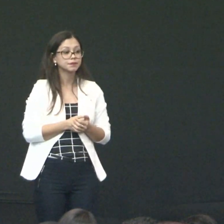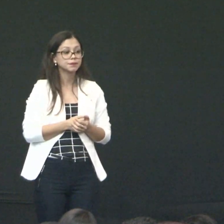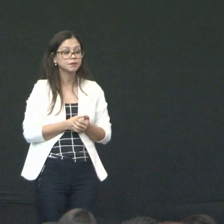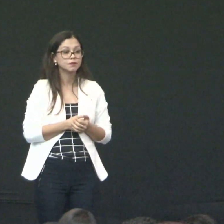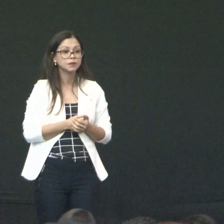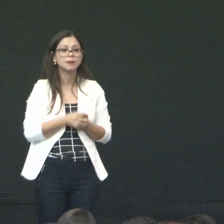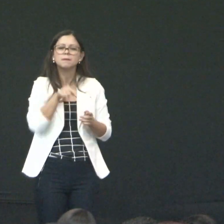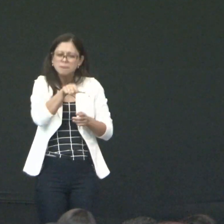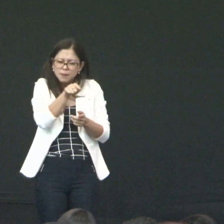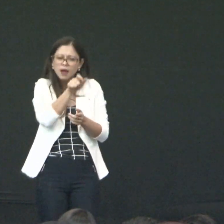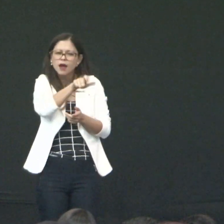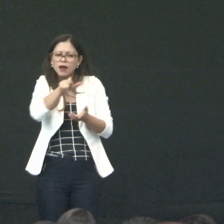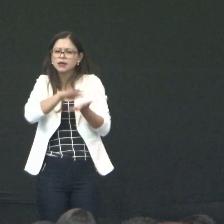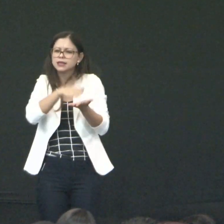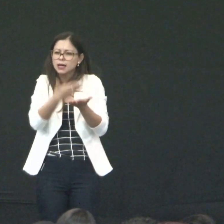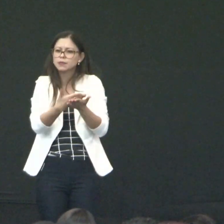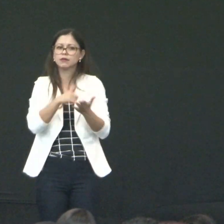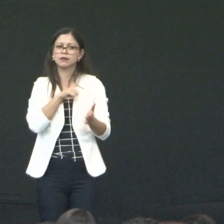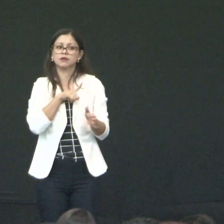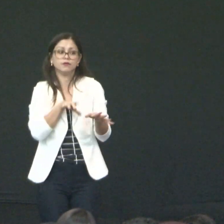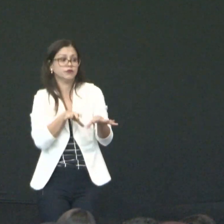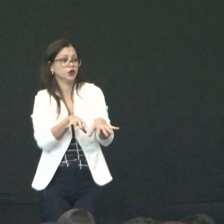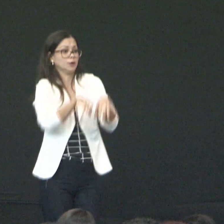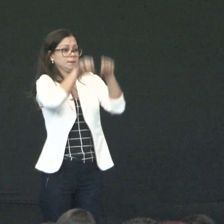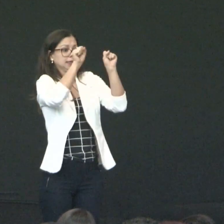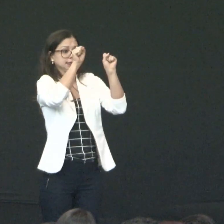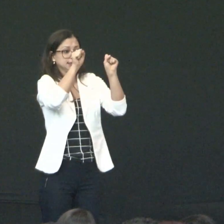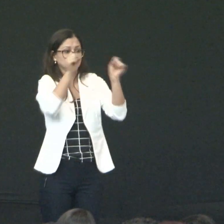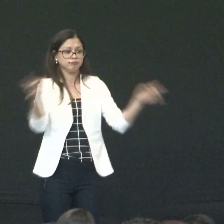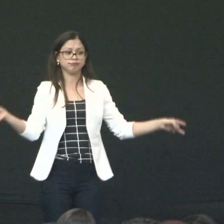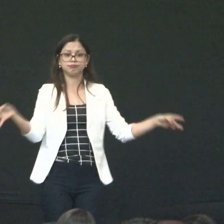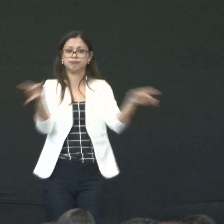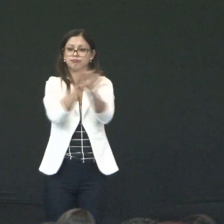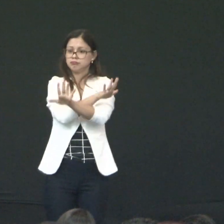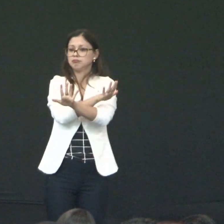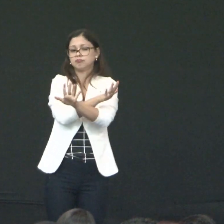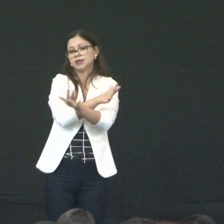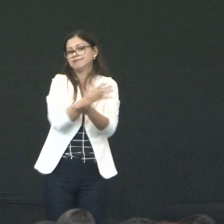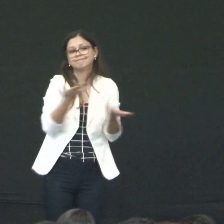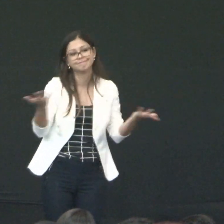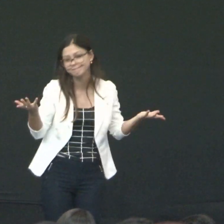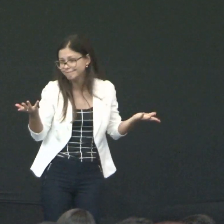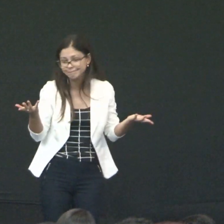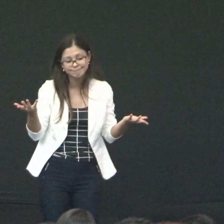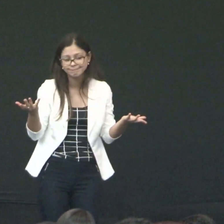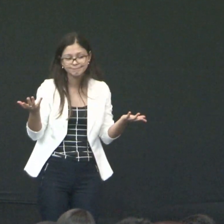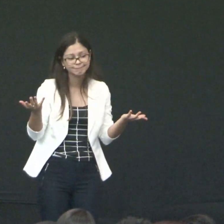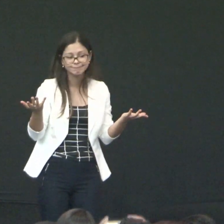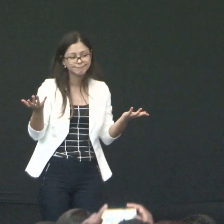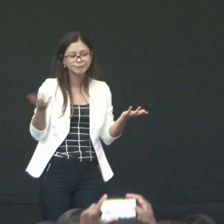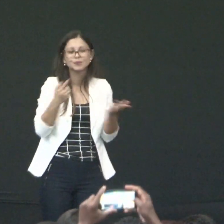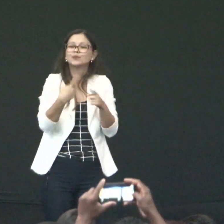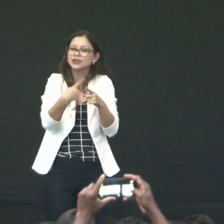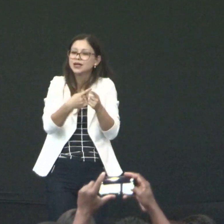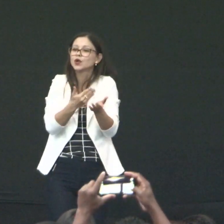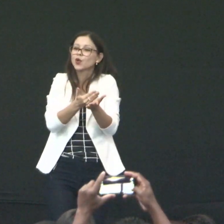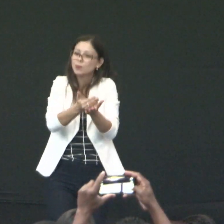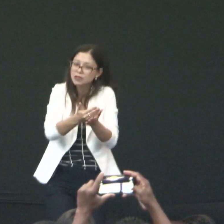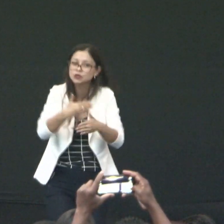intermodais. No Brasil, nós temos pouquíssimos intérpretes surdos atuando, inclusive porque não tem nenhum tipo de formação voltada